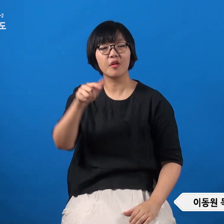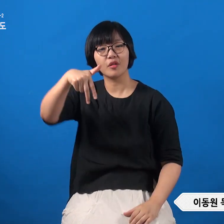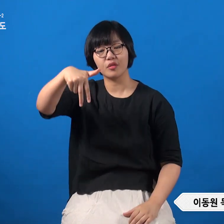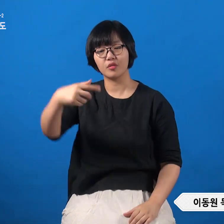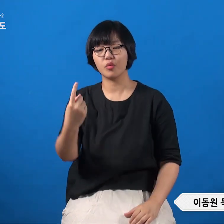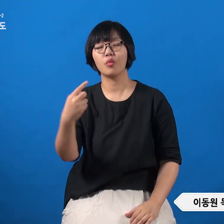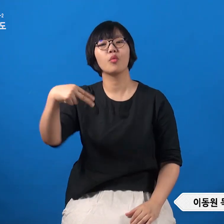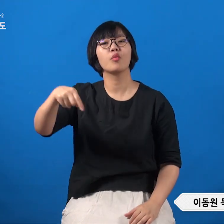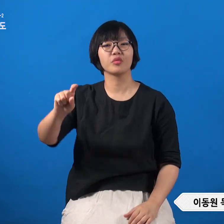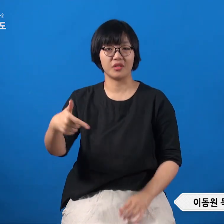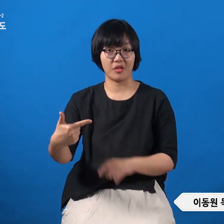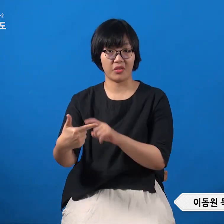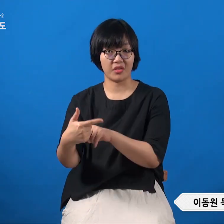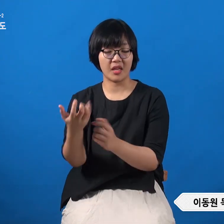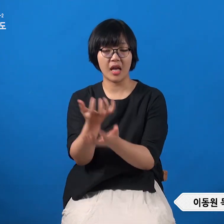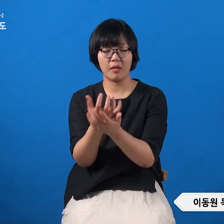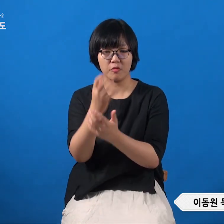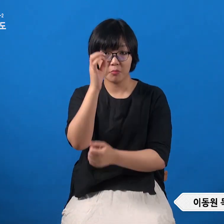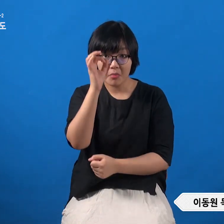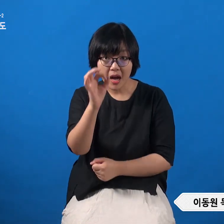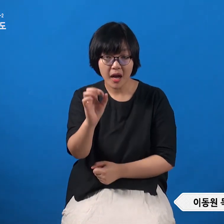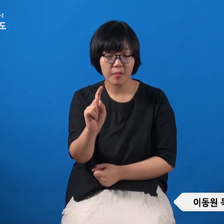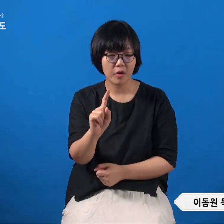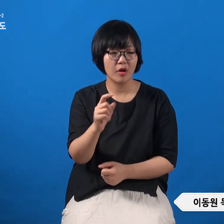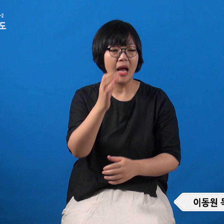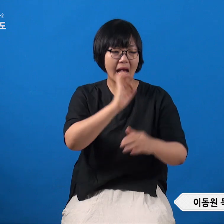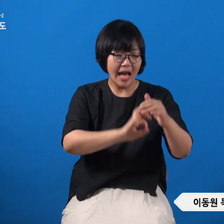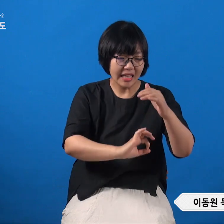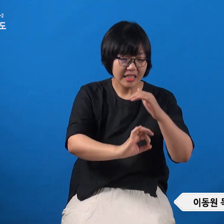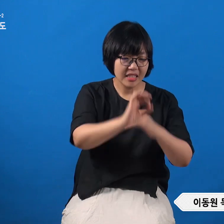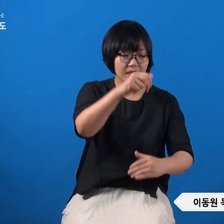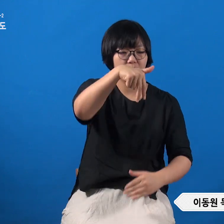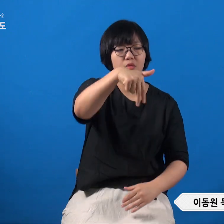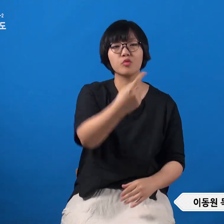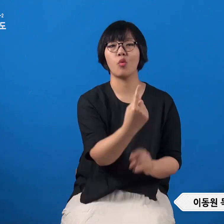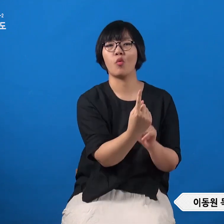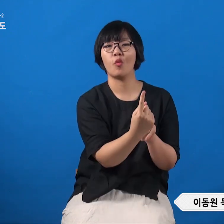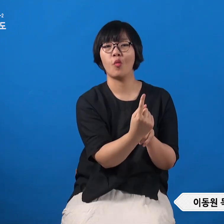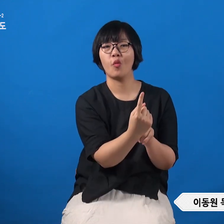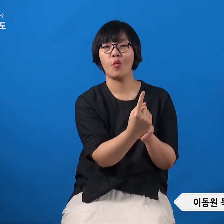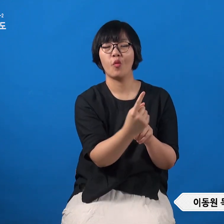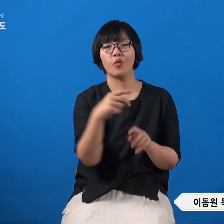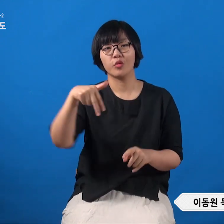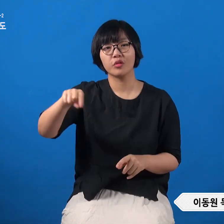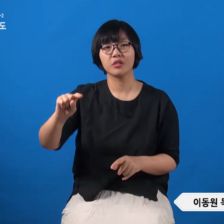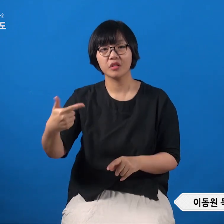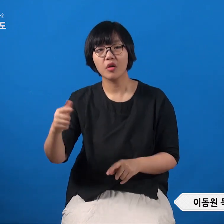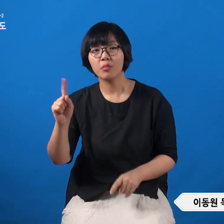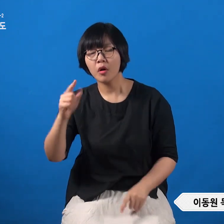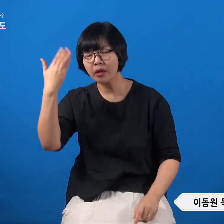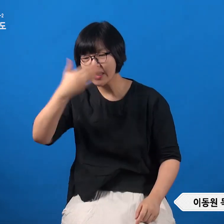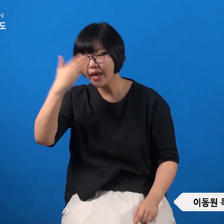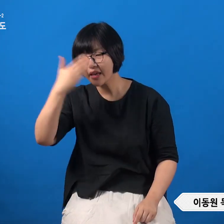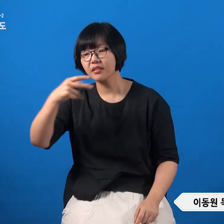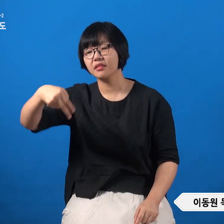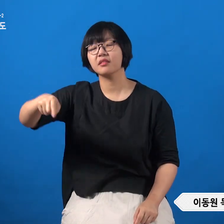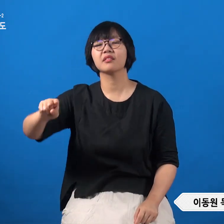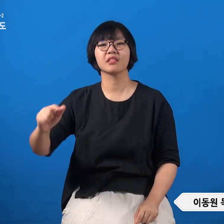뭐예요? 조자가 아침 조자죠. 아침 조자. 그리고 선자는 깨끗할